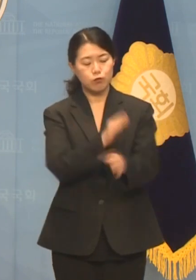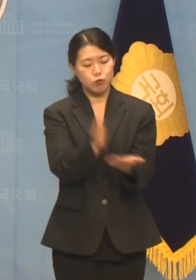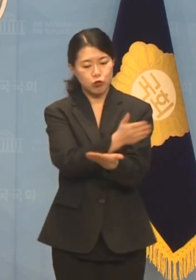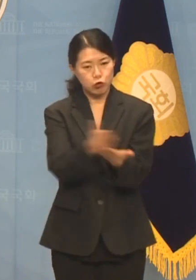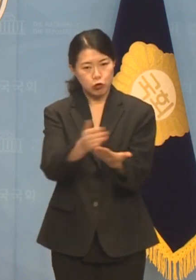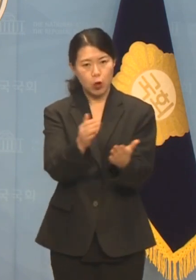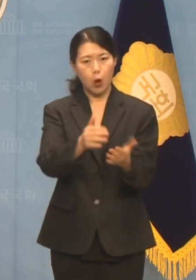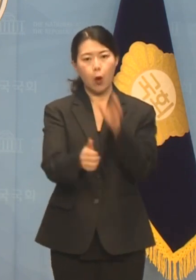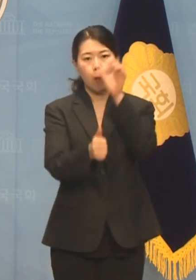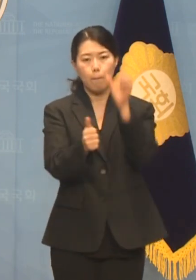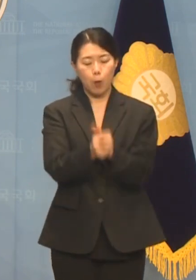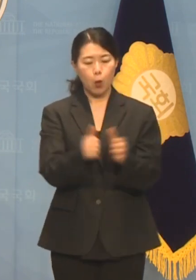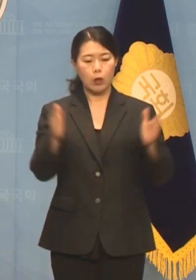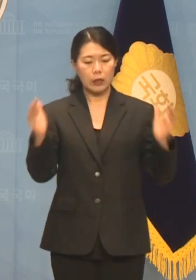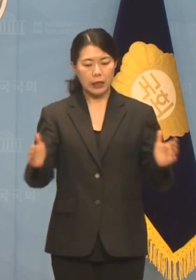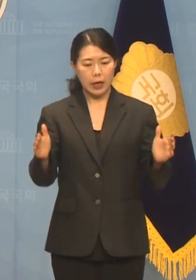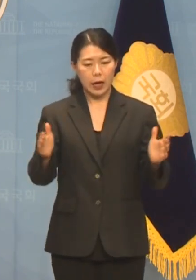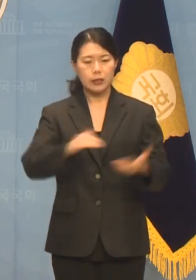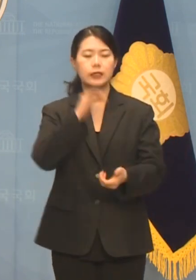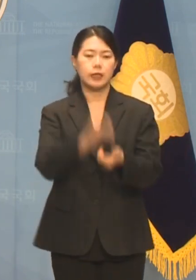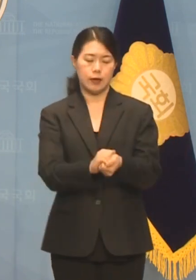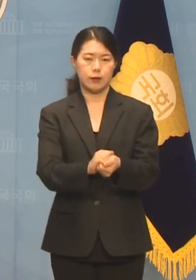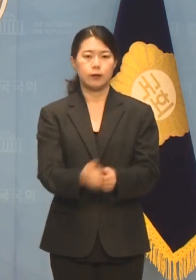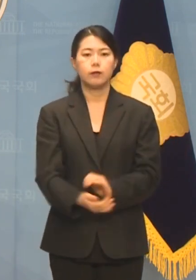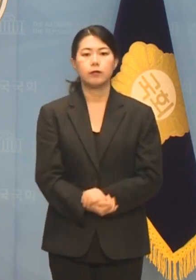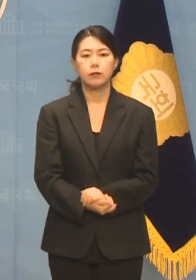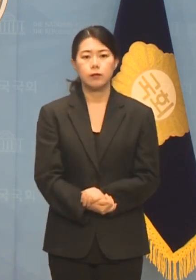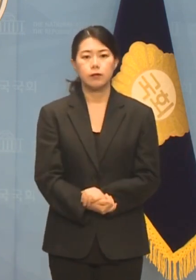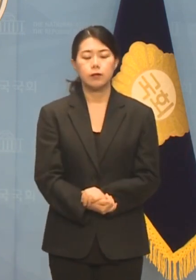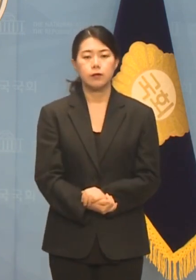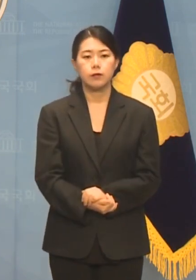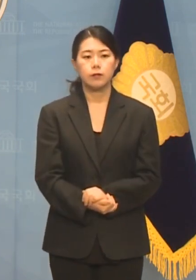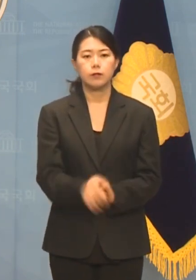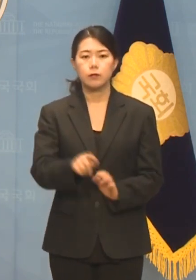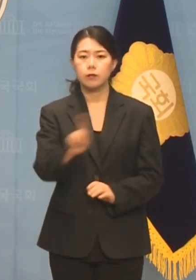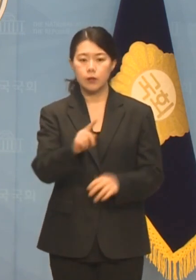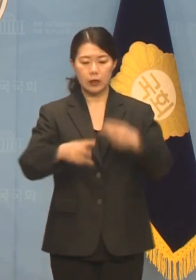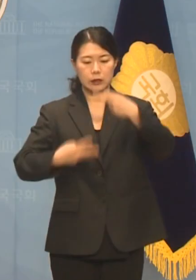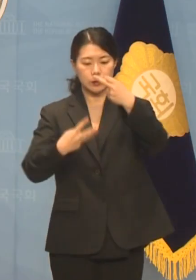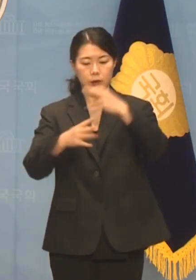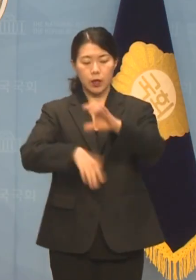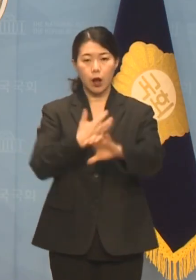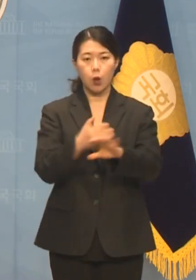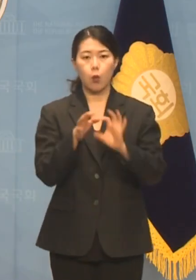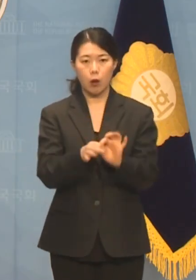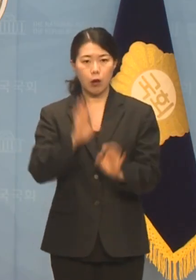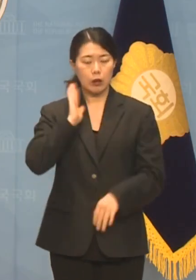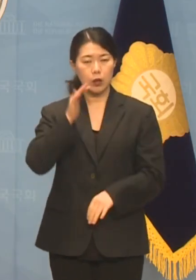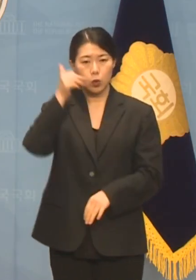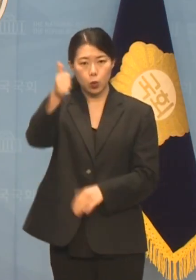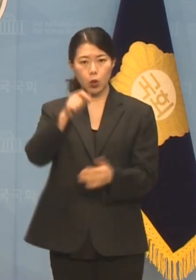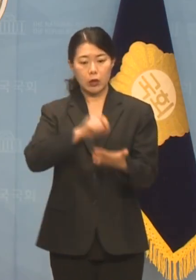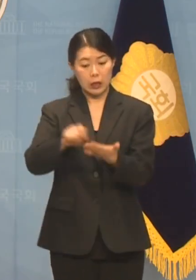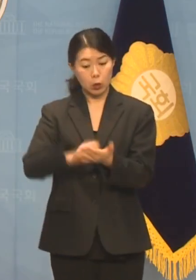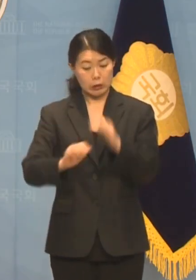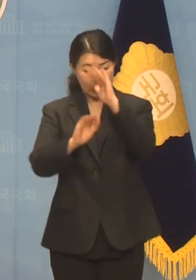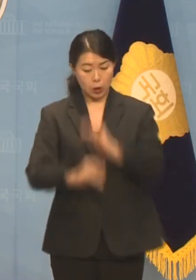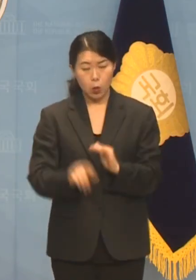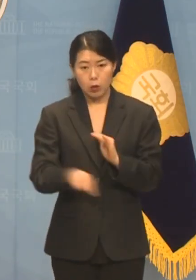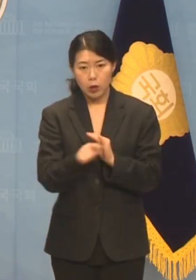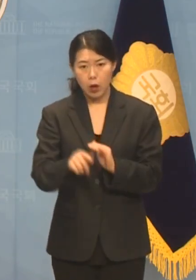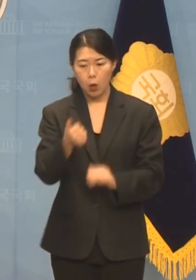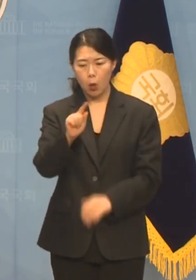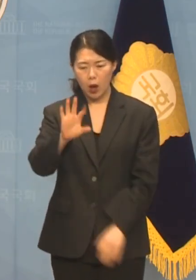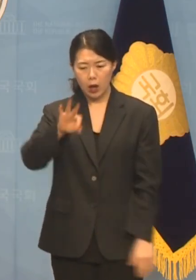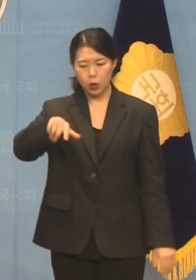지정을 제한하도록 규정했습니다. 이것은 12.3 내란과 관련된 대통령 기록물들이